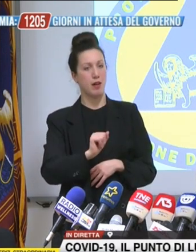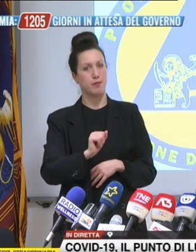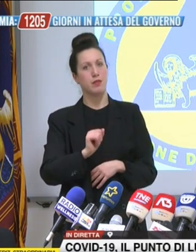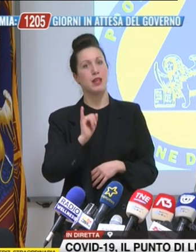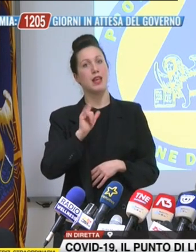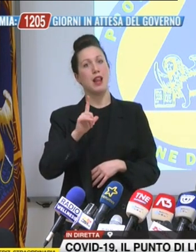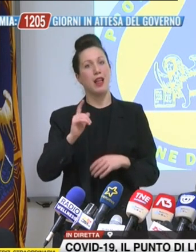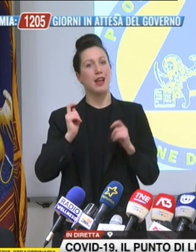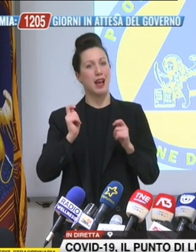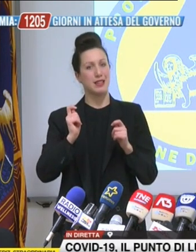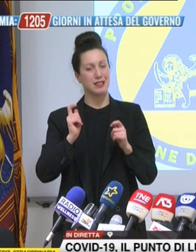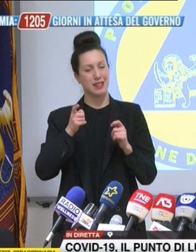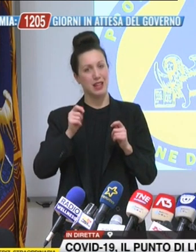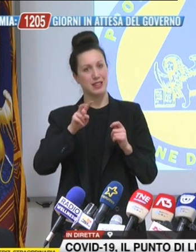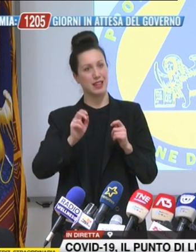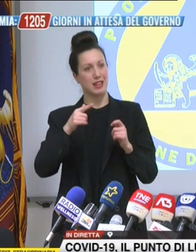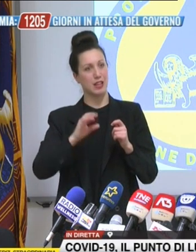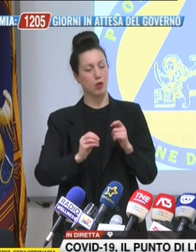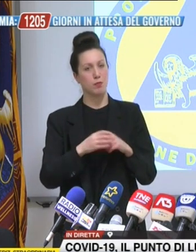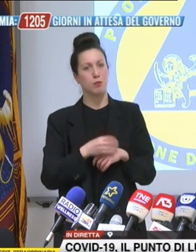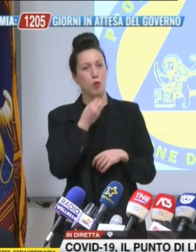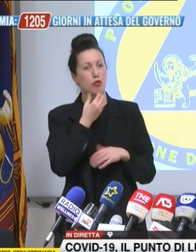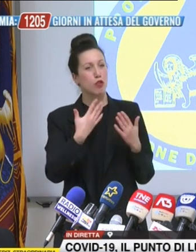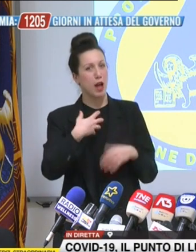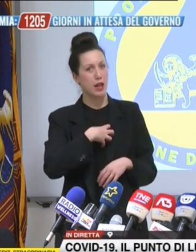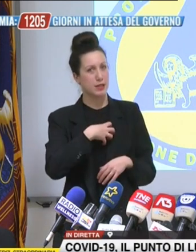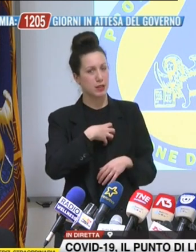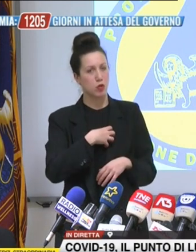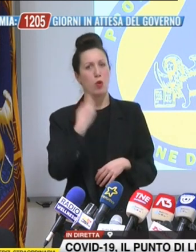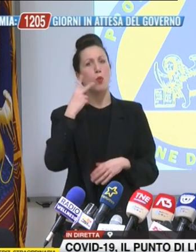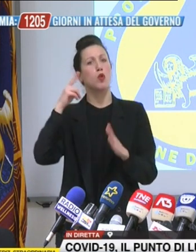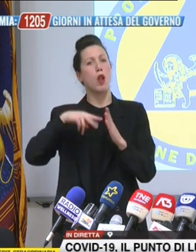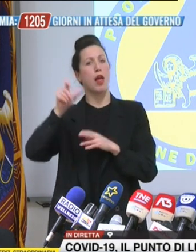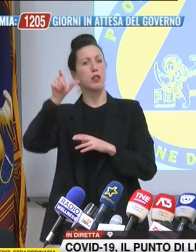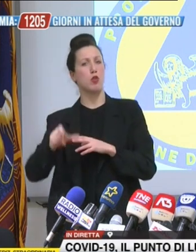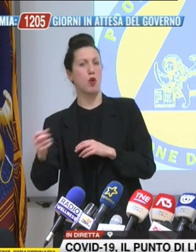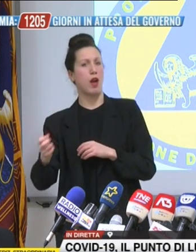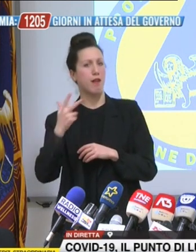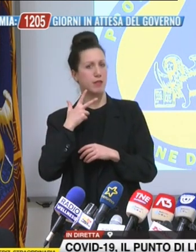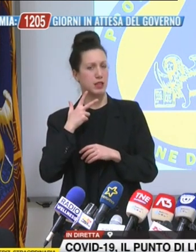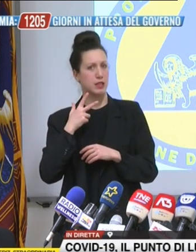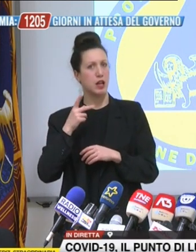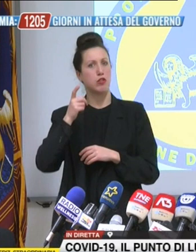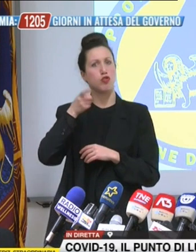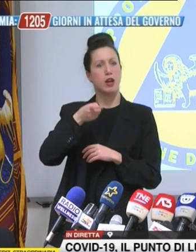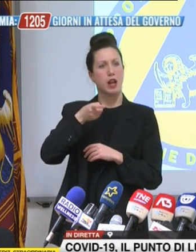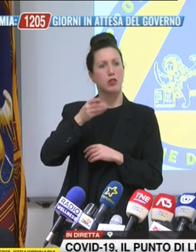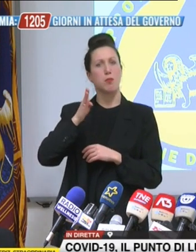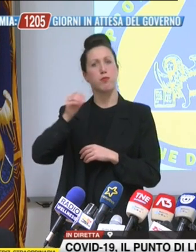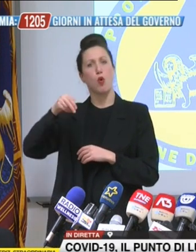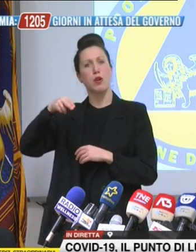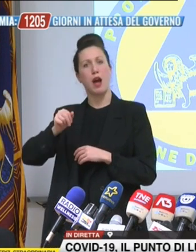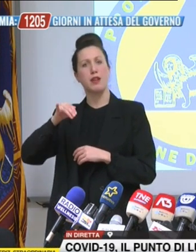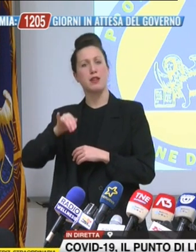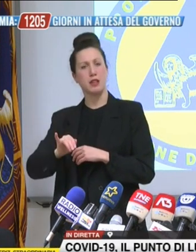un quesito che ci arriva da un lettore, nella misura in cui però può interessare anche migliaia di altri nelle sue condizioni. È il signor Gianfranco Bonan, è un iscritto